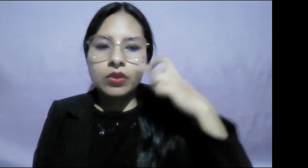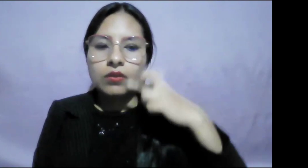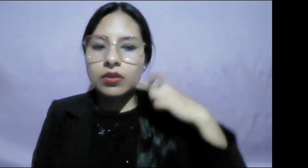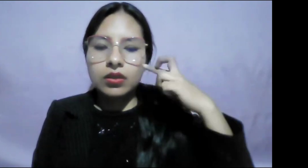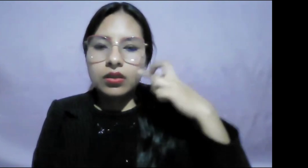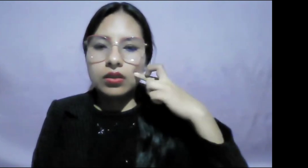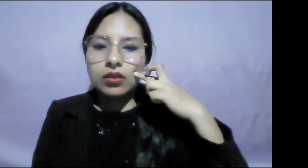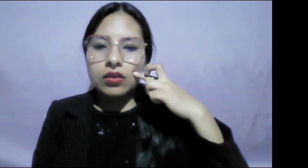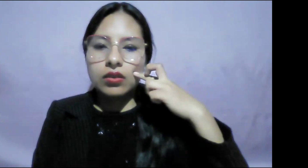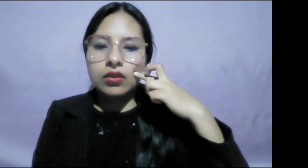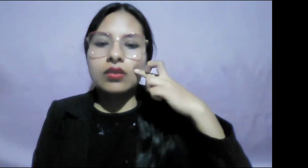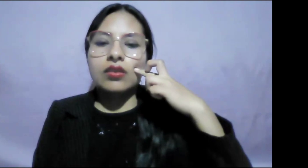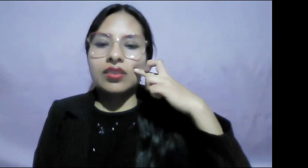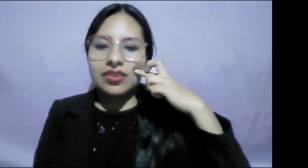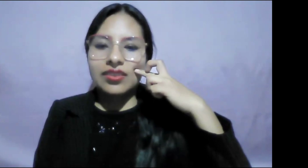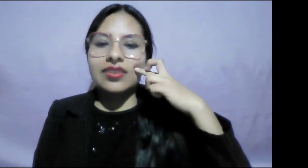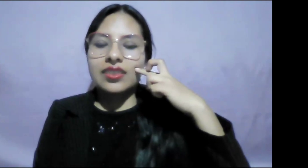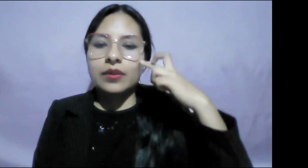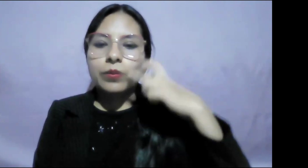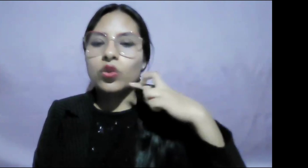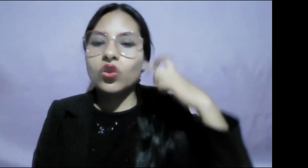Bolivia puno